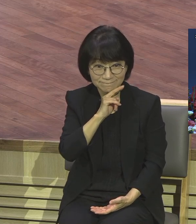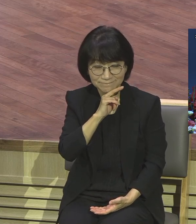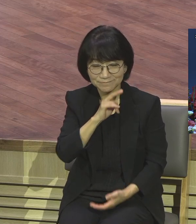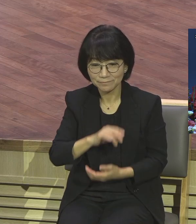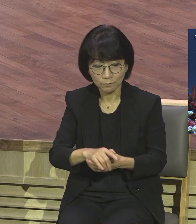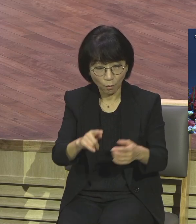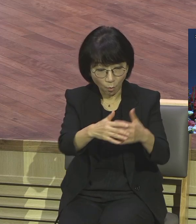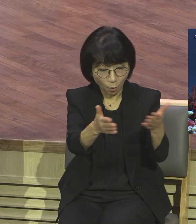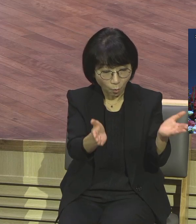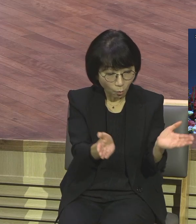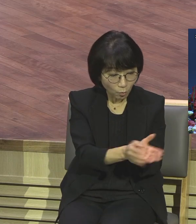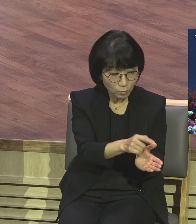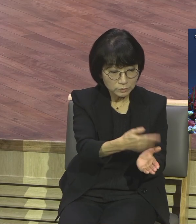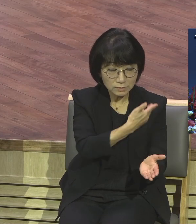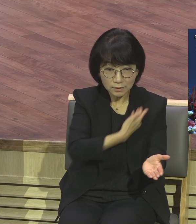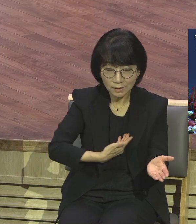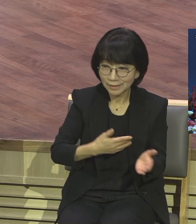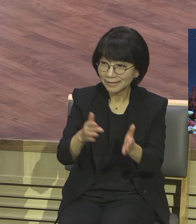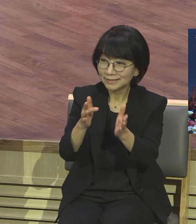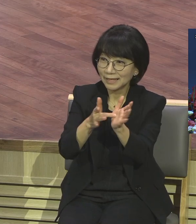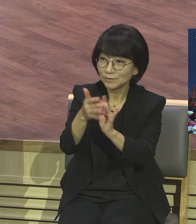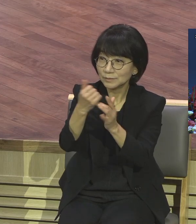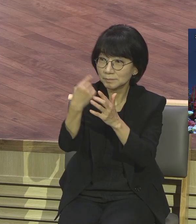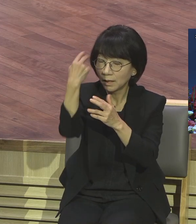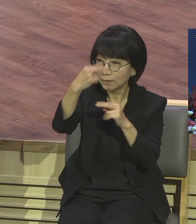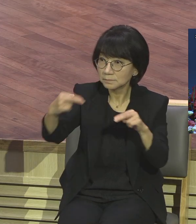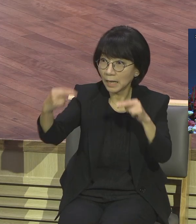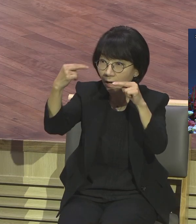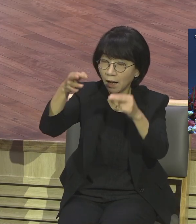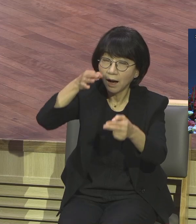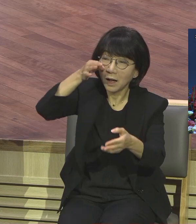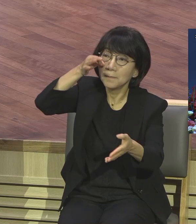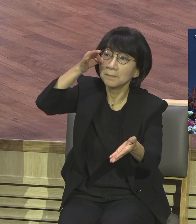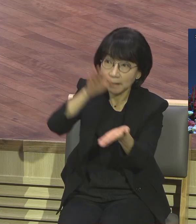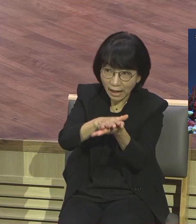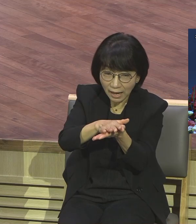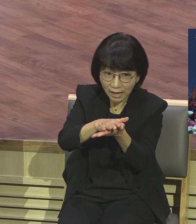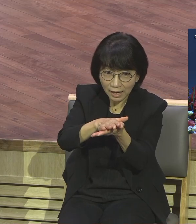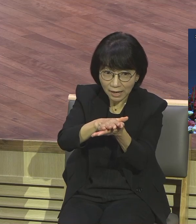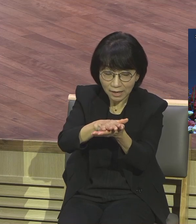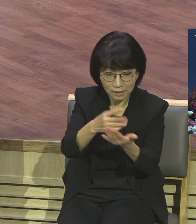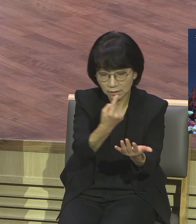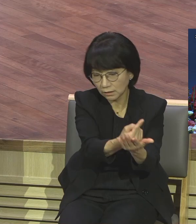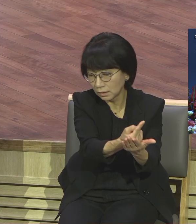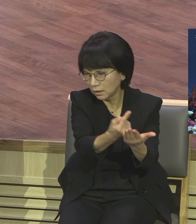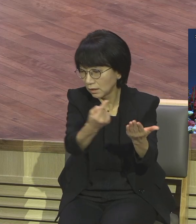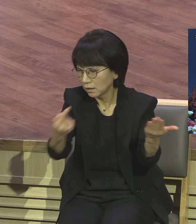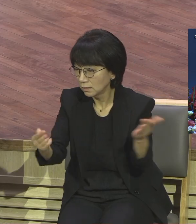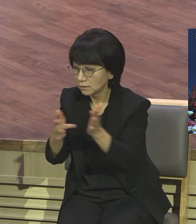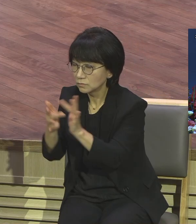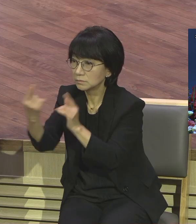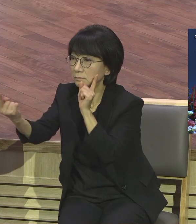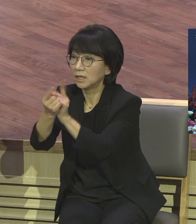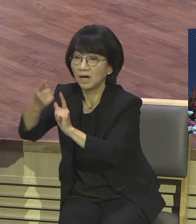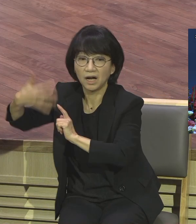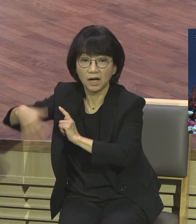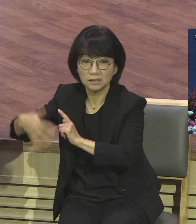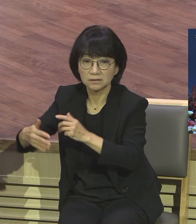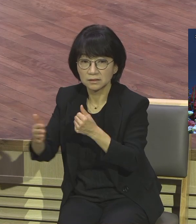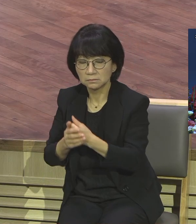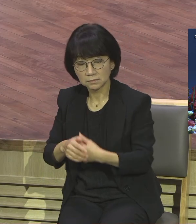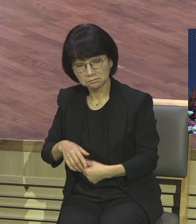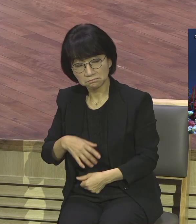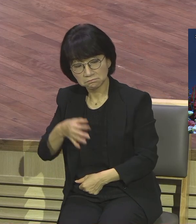다른 제자들은 부활하신 예수를 만났지만은 떨어져 있었던 이 도마는 만나지 못하니까 딴 소리 하는